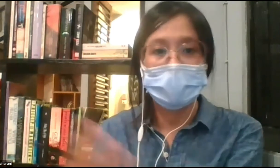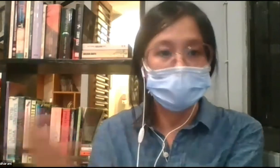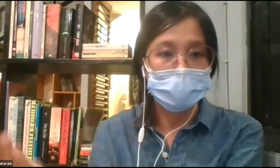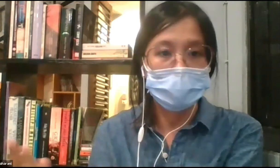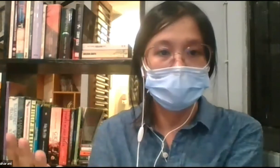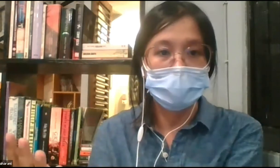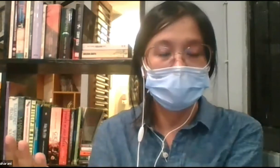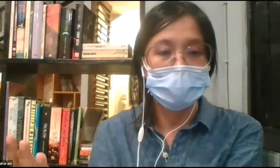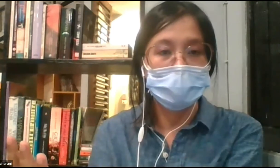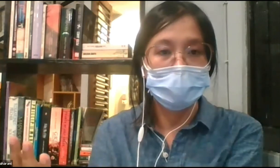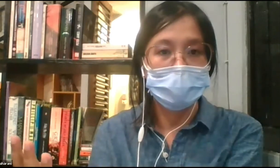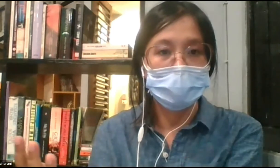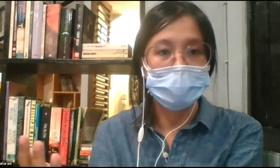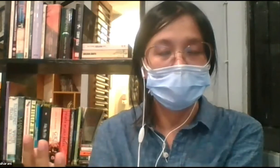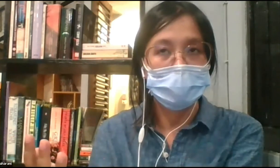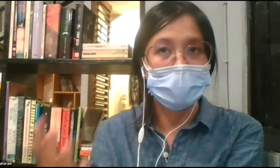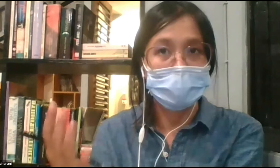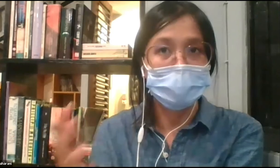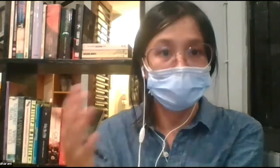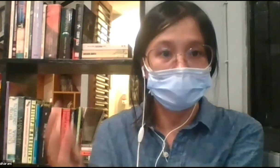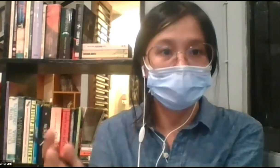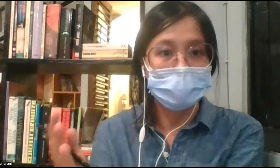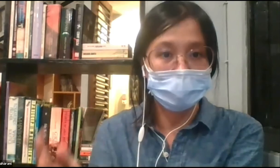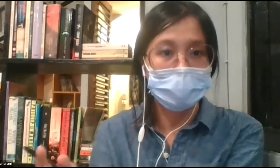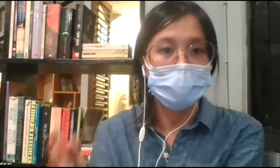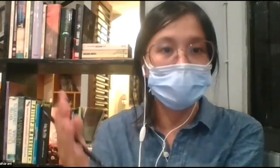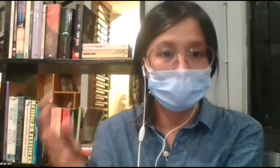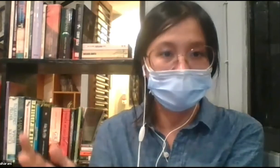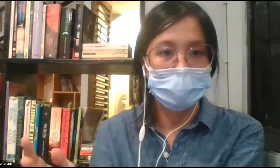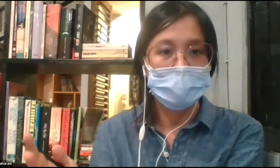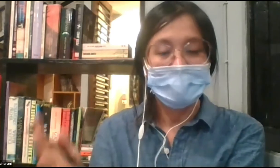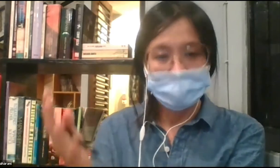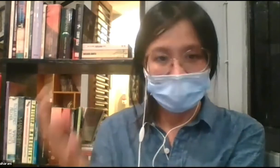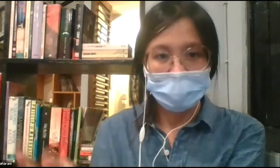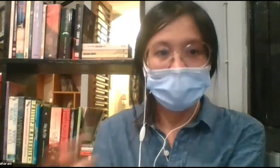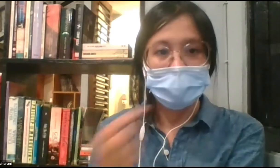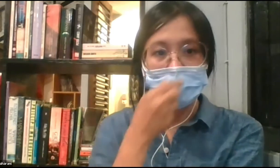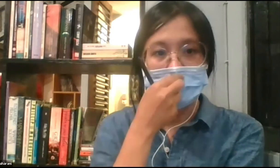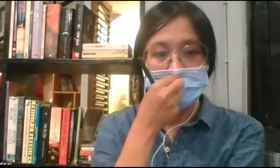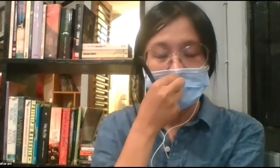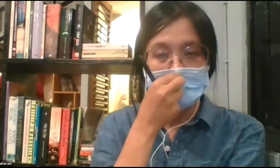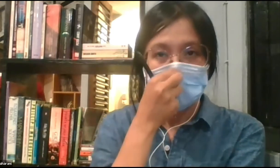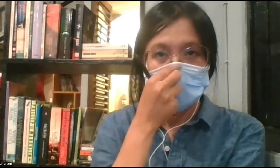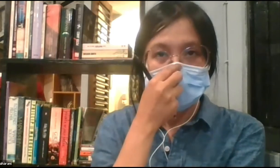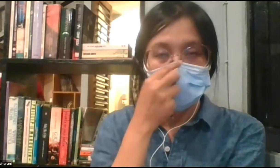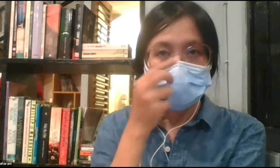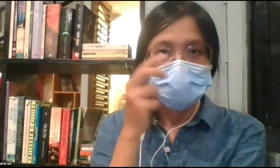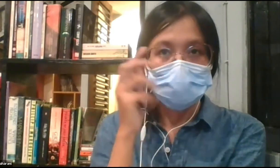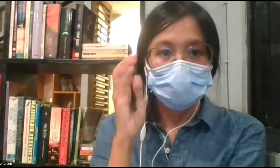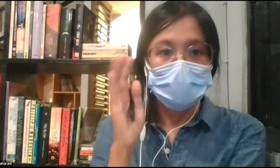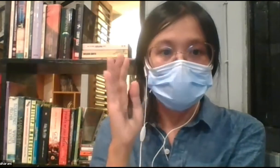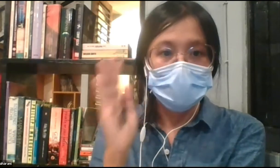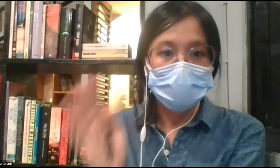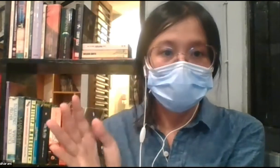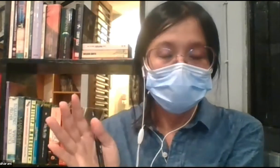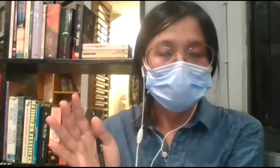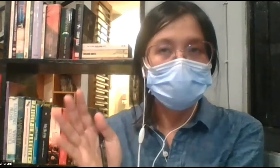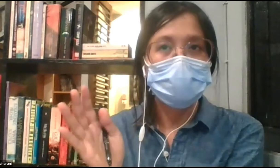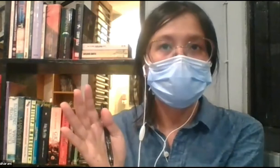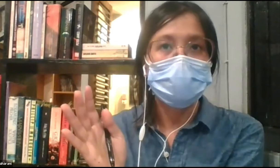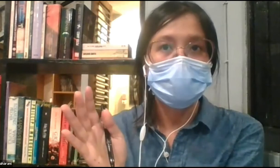di media-media dalam platform online yang lain gitu. Jadi sekali